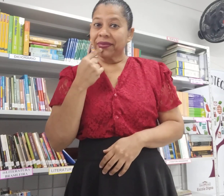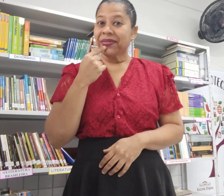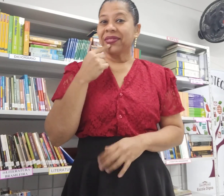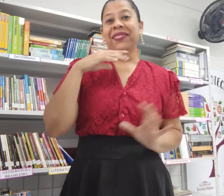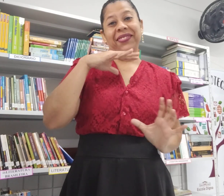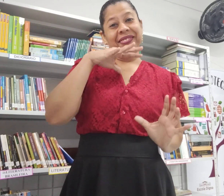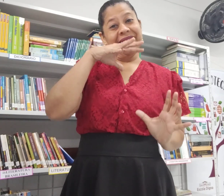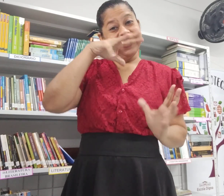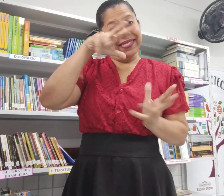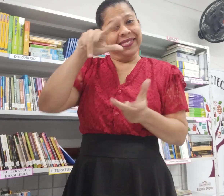Bom, a Bíblia